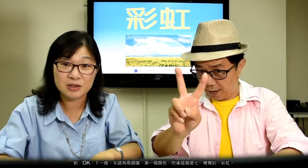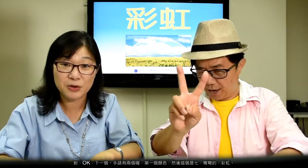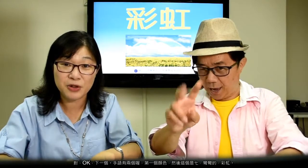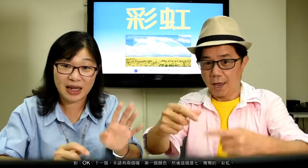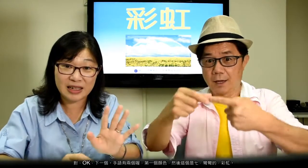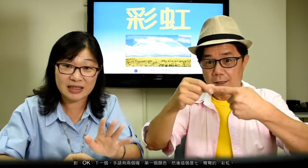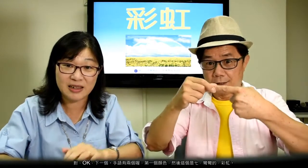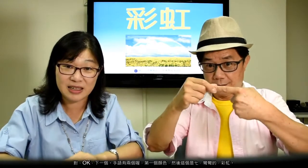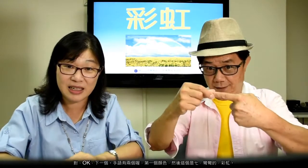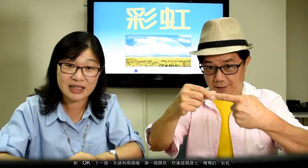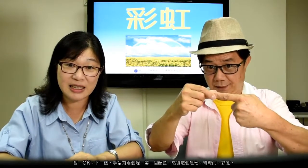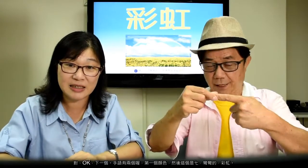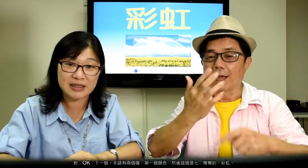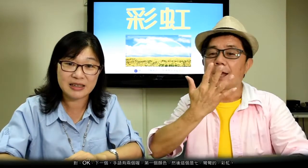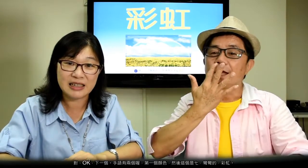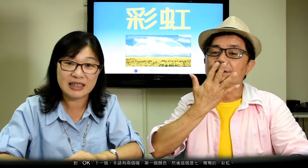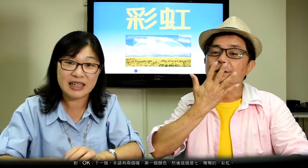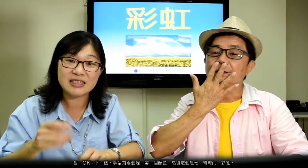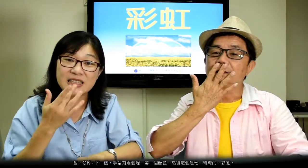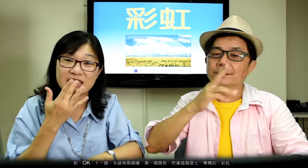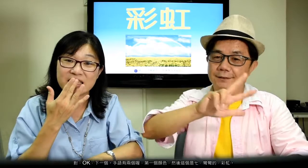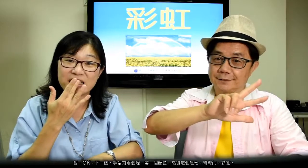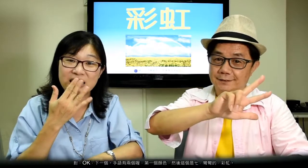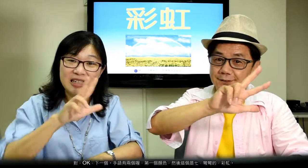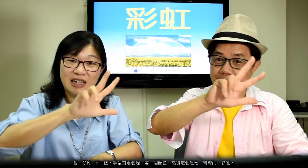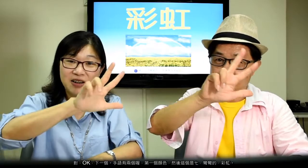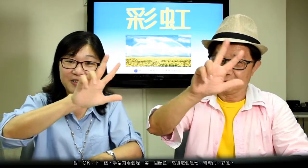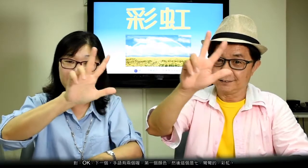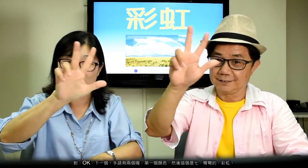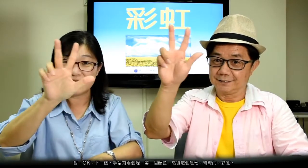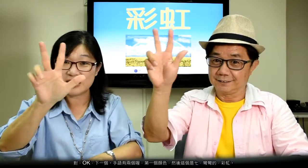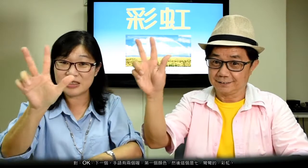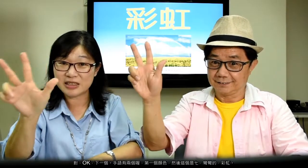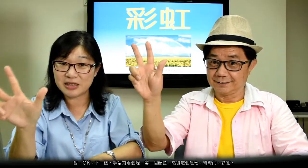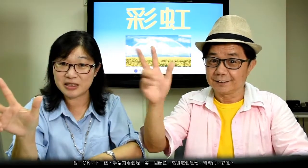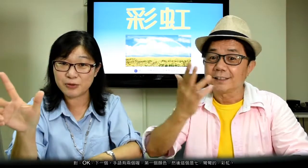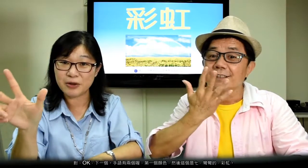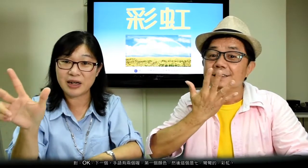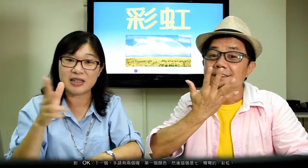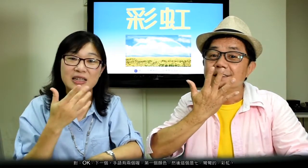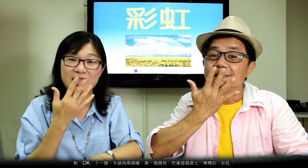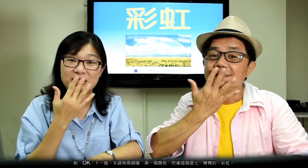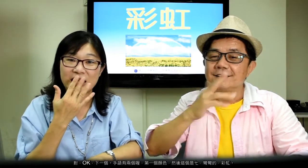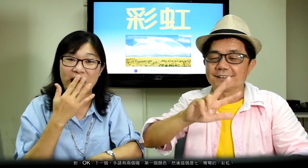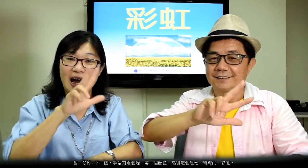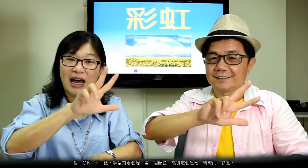手语有两个哦，第一个颜色，然后。这个是七弯弯的